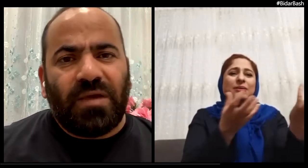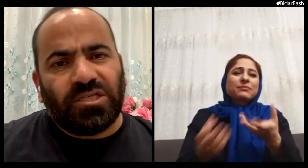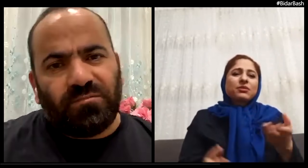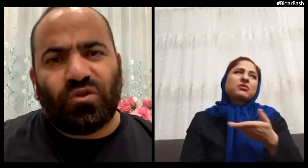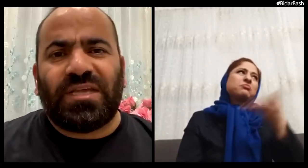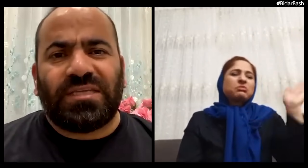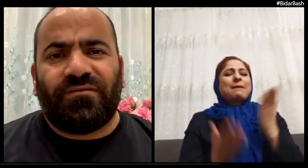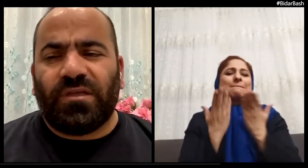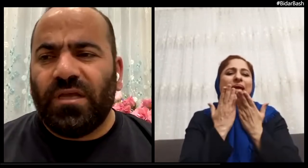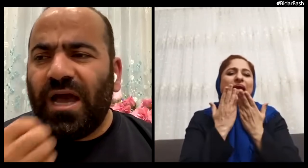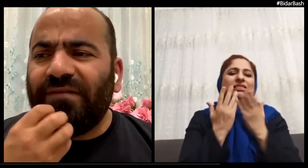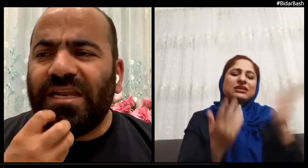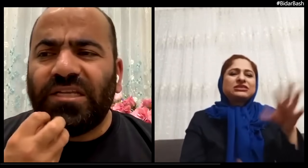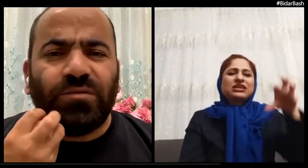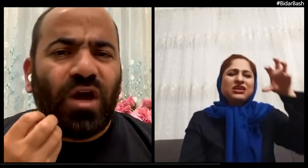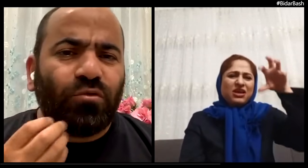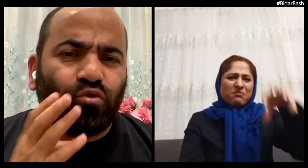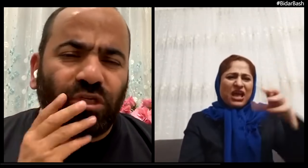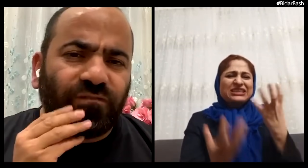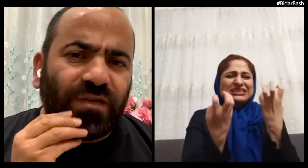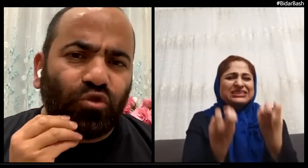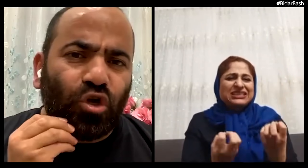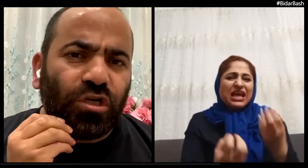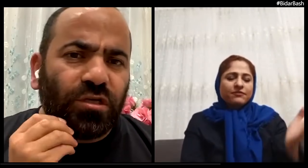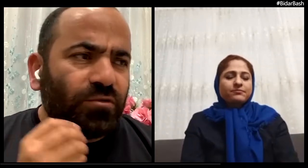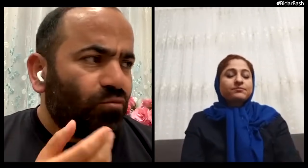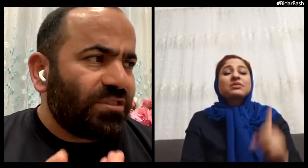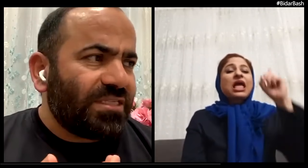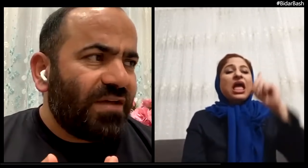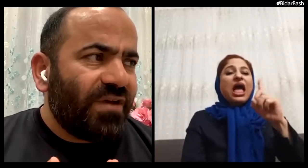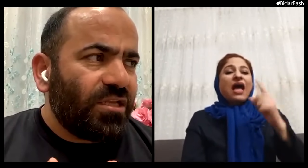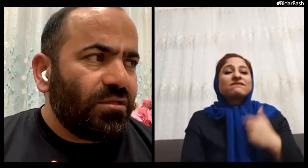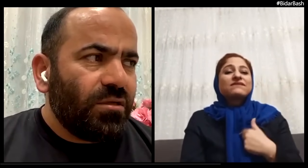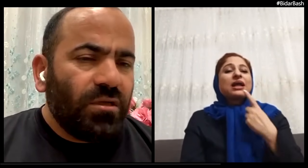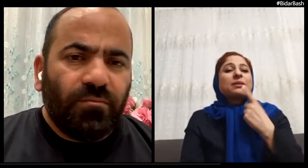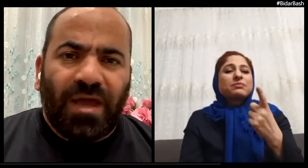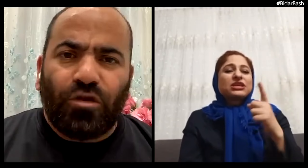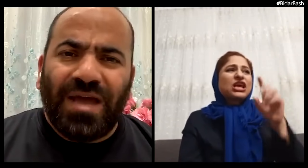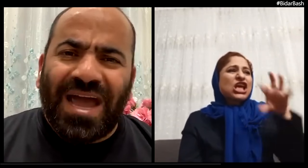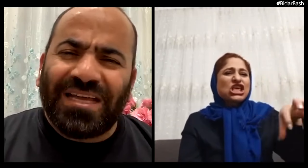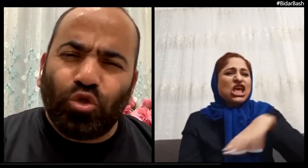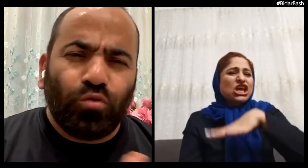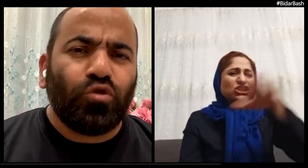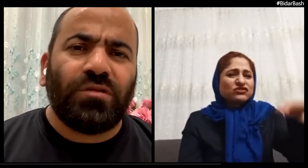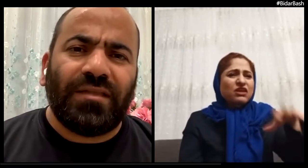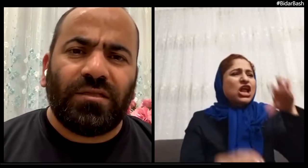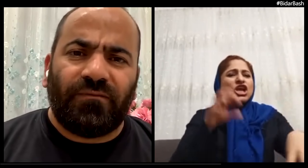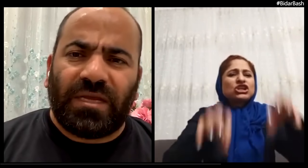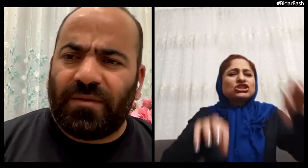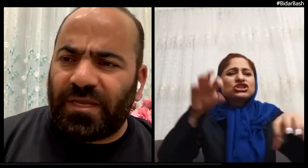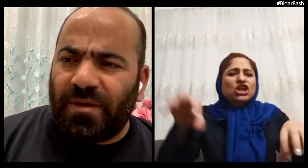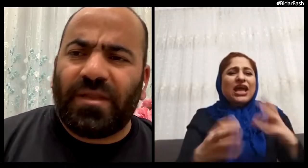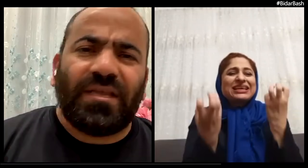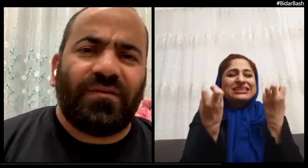مدرسه بخش مستضعفی، اولا اینکه ما هنوز تو کشورمون جاهایی داریم که مستضعفن، این معلوم حقشون رو بهشون